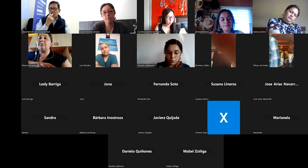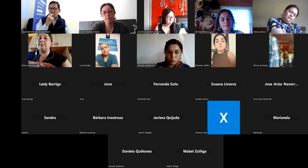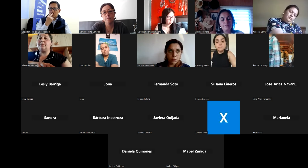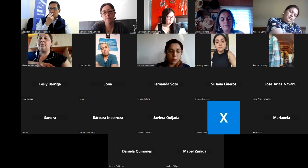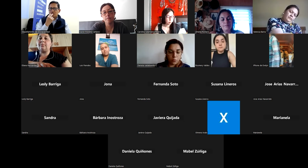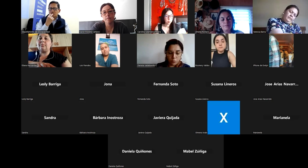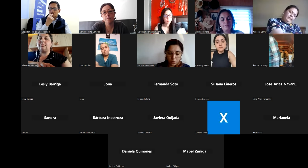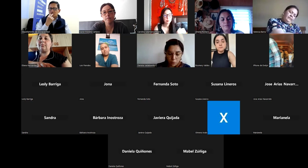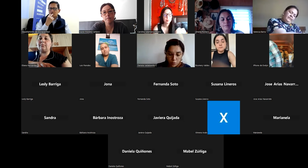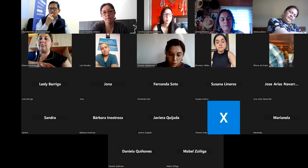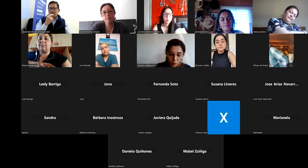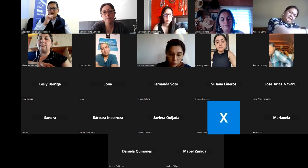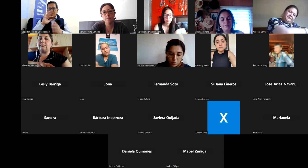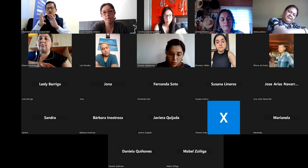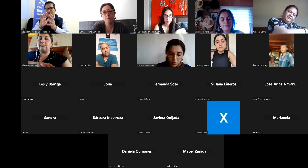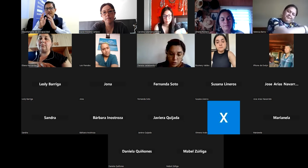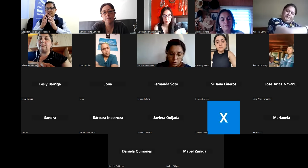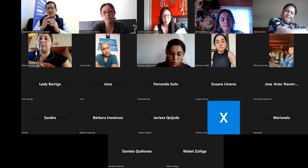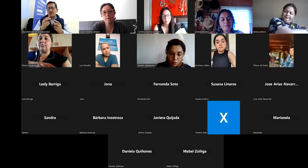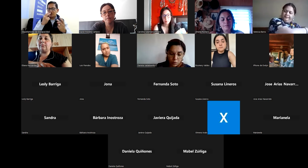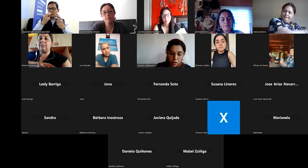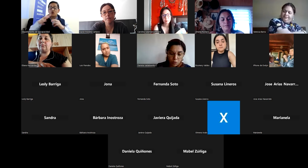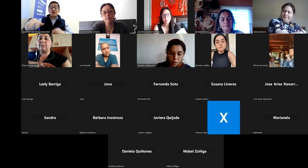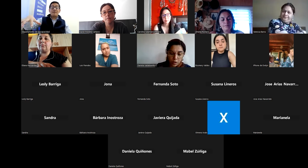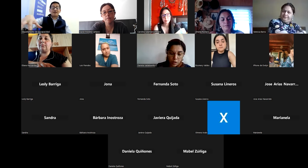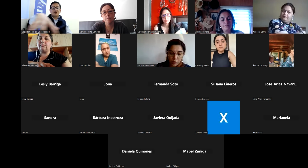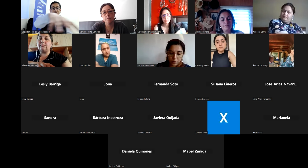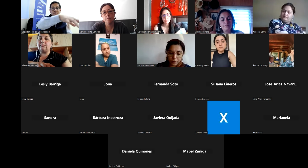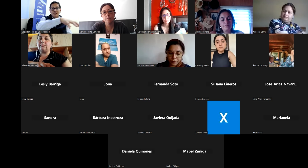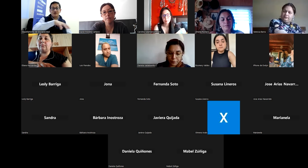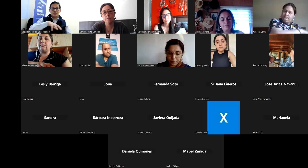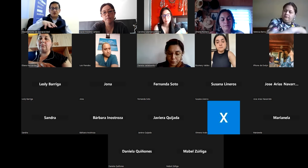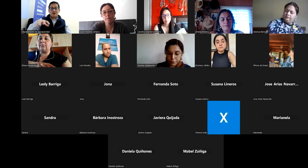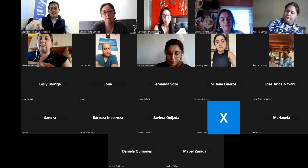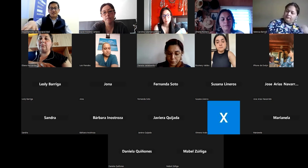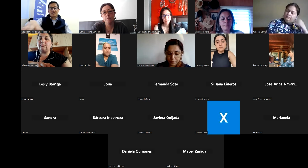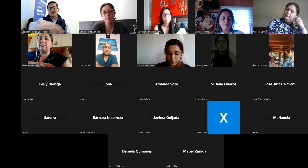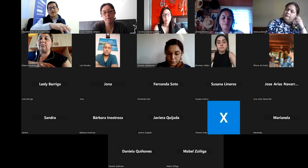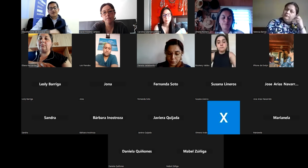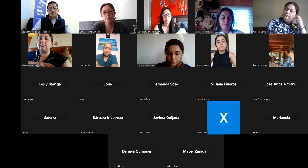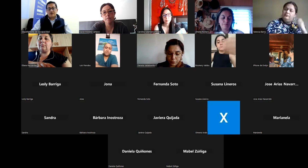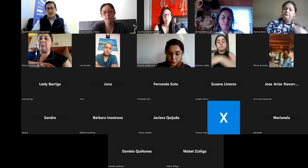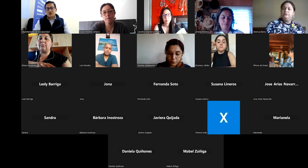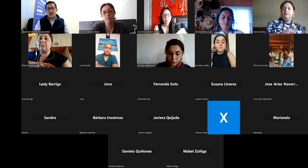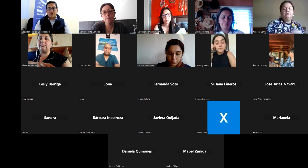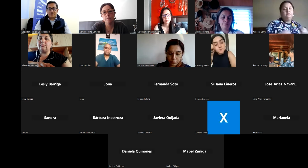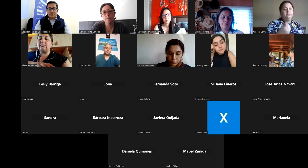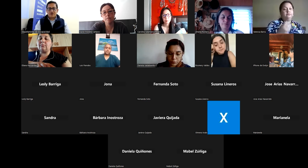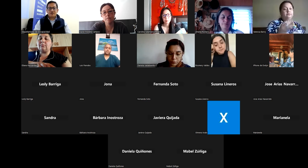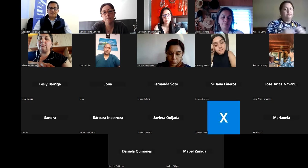mucho los labios más que nada son señas y usan mucho el espacio la viso o espacialidad dentro de la lengua de señas entonces